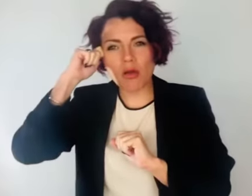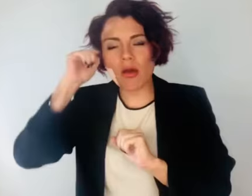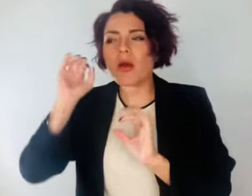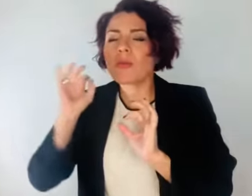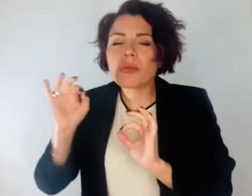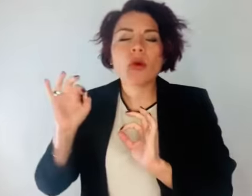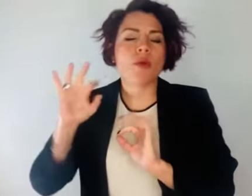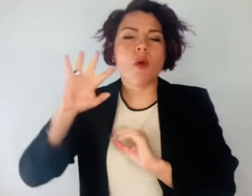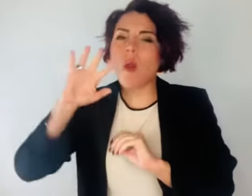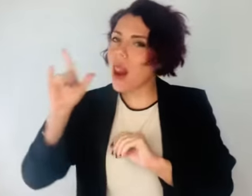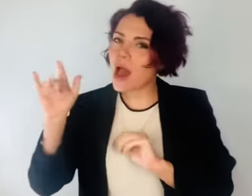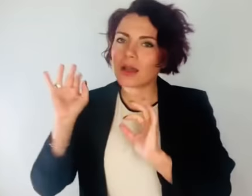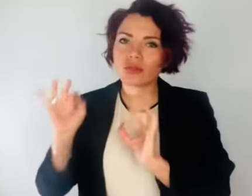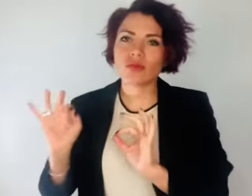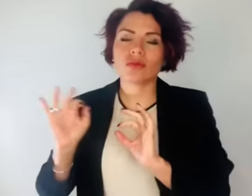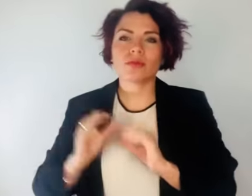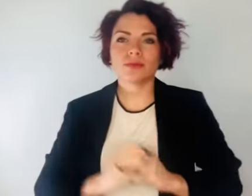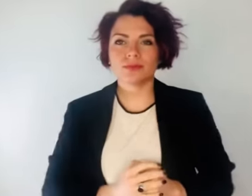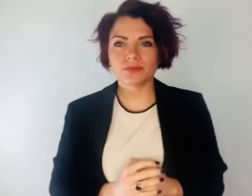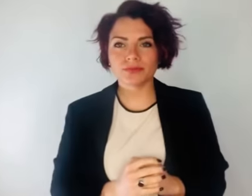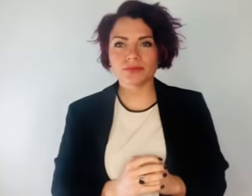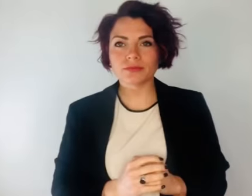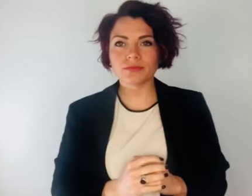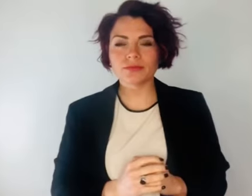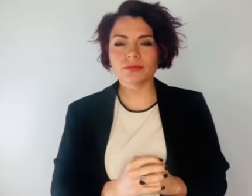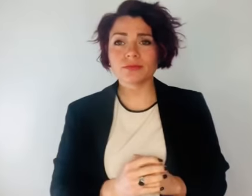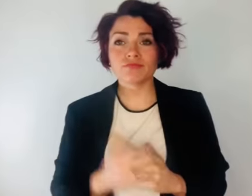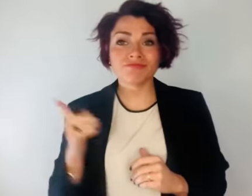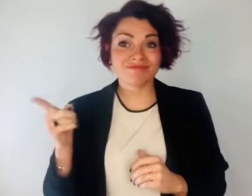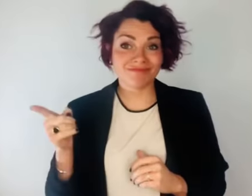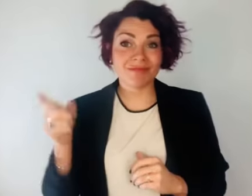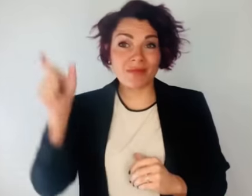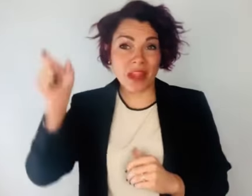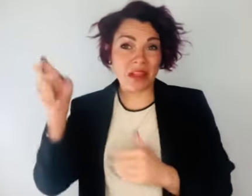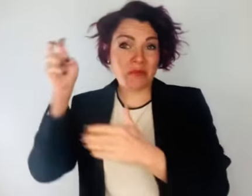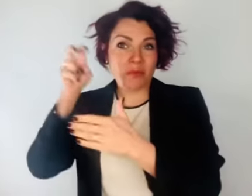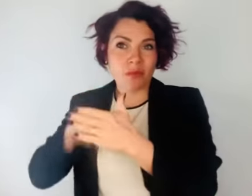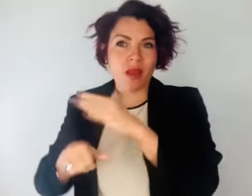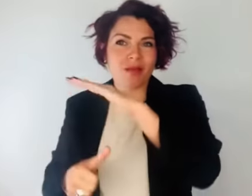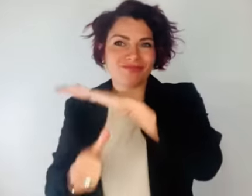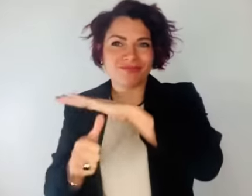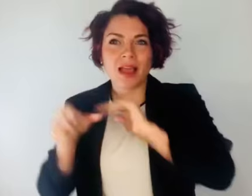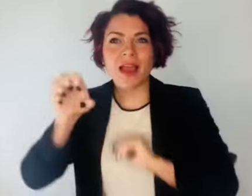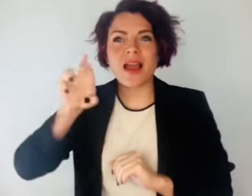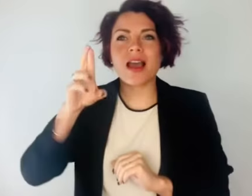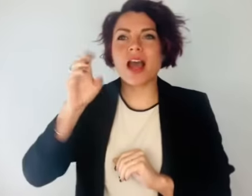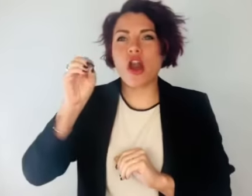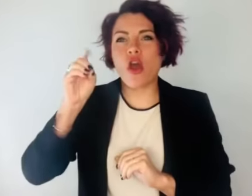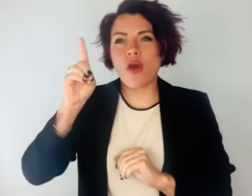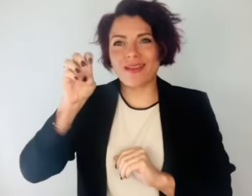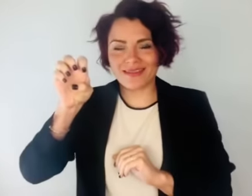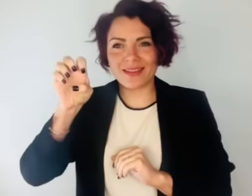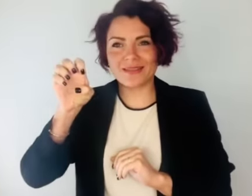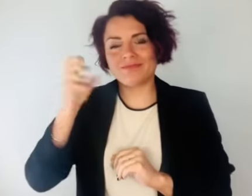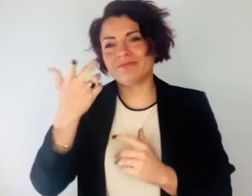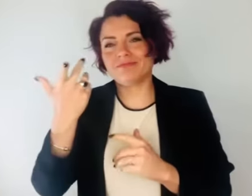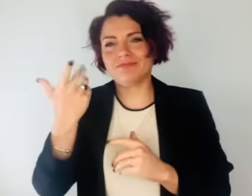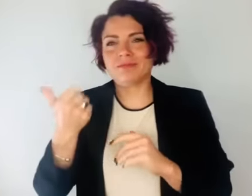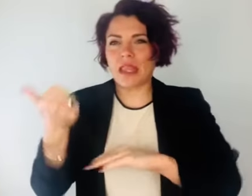considerati dei ladri di professione poiché a il servizio di rod antipa e quindi funzionari in qualche senso del dominio